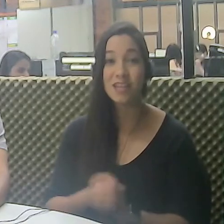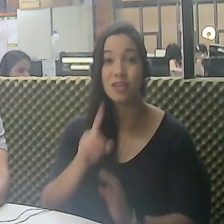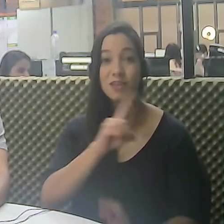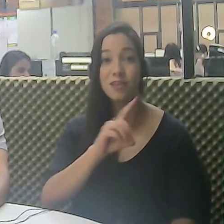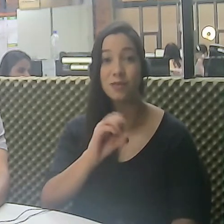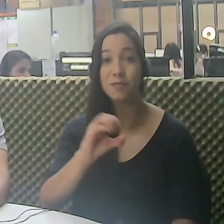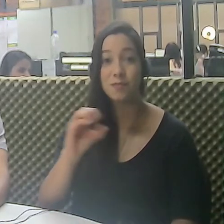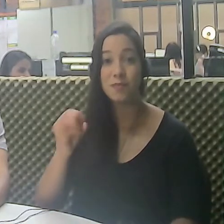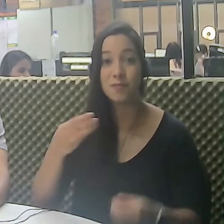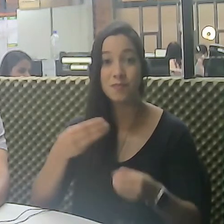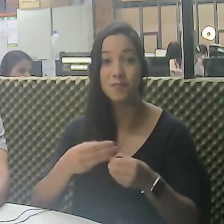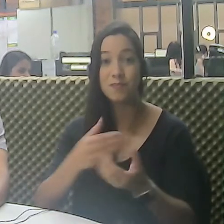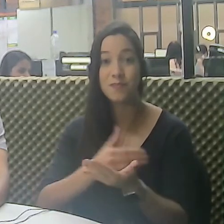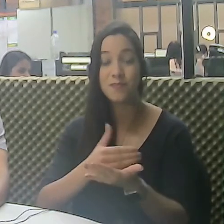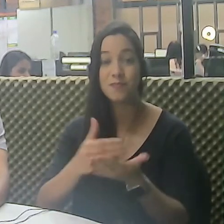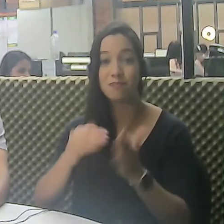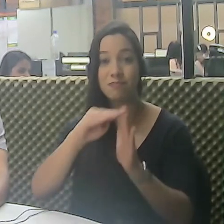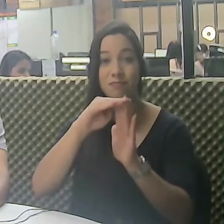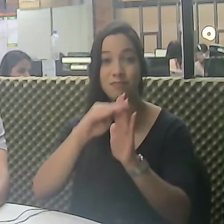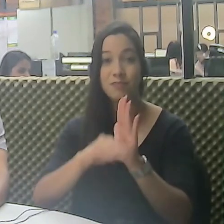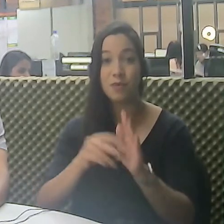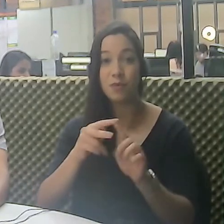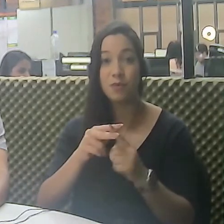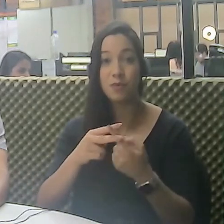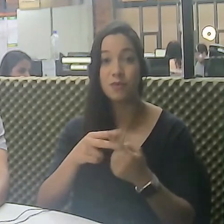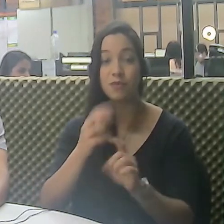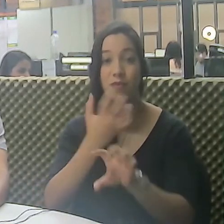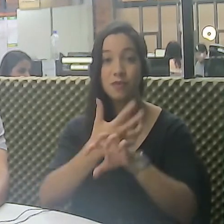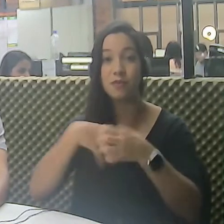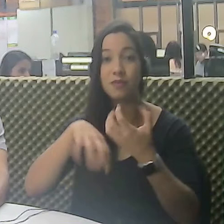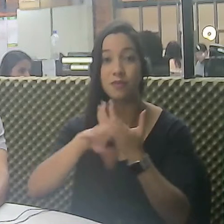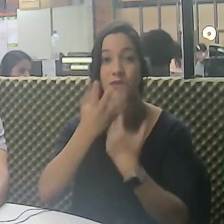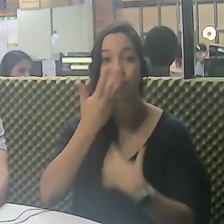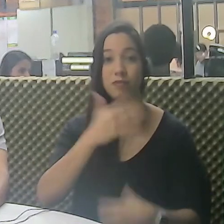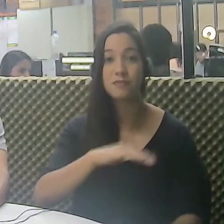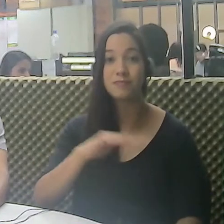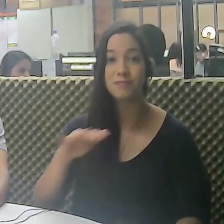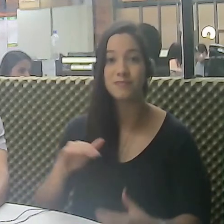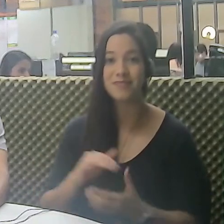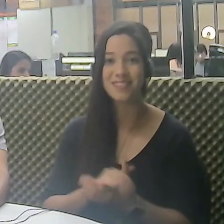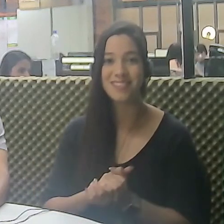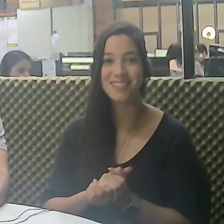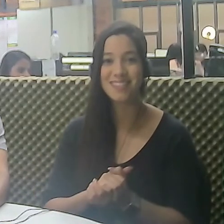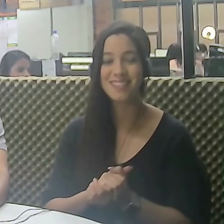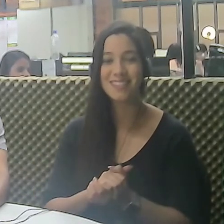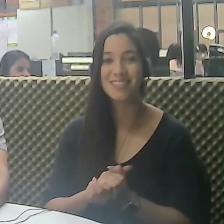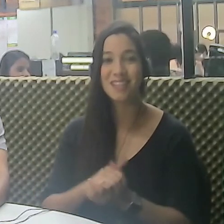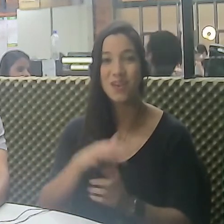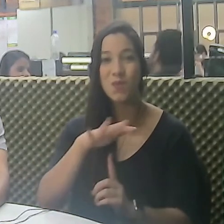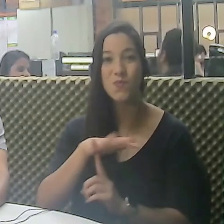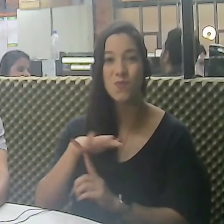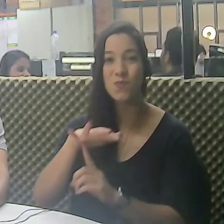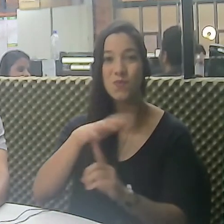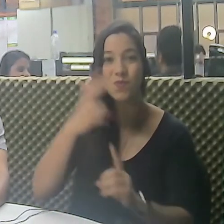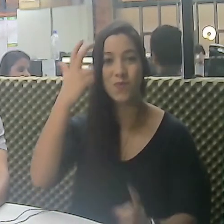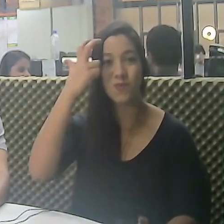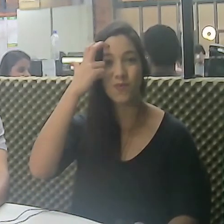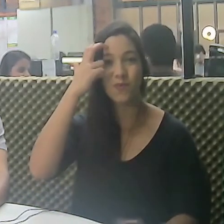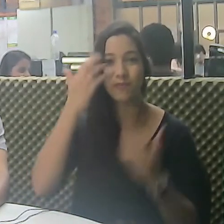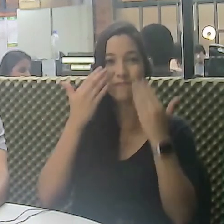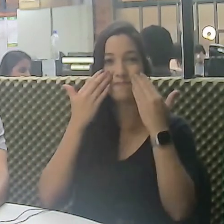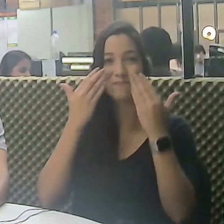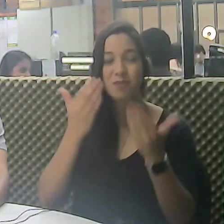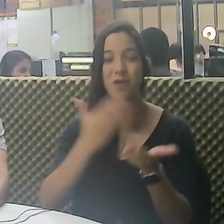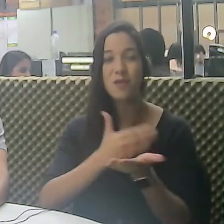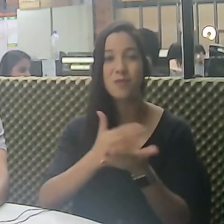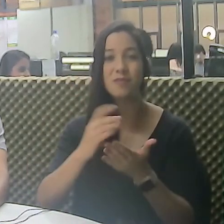Zoológico Municipal inicia programação de oficinas ambientais para crianças. Feira de Cultura é destaque a partir